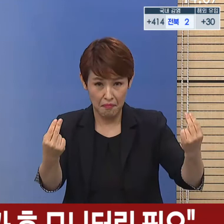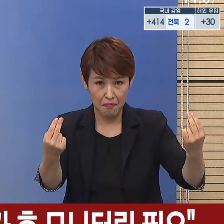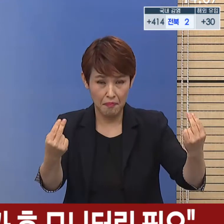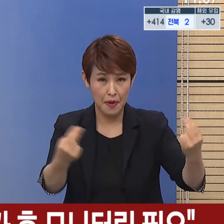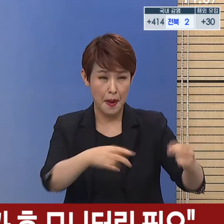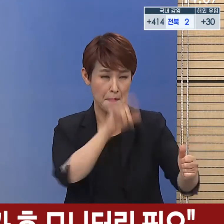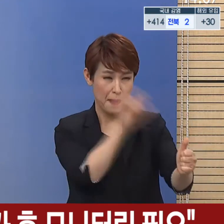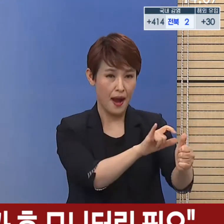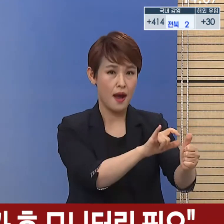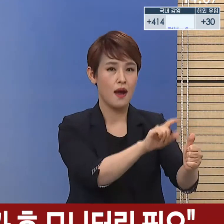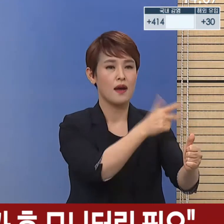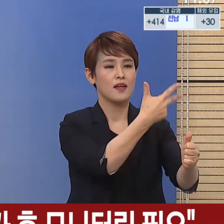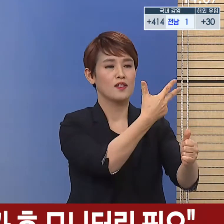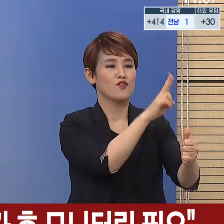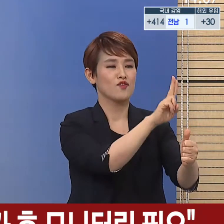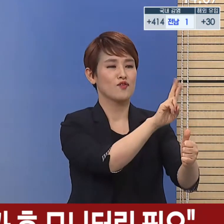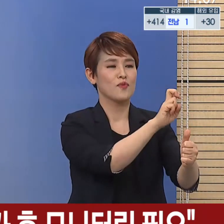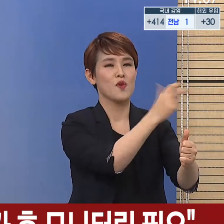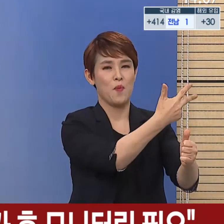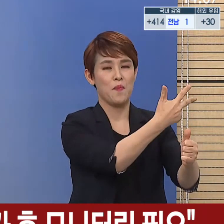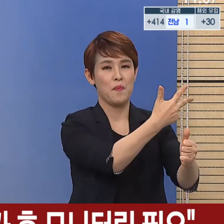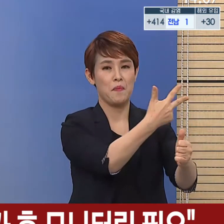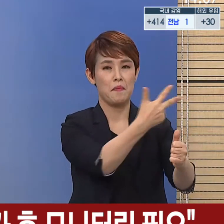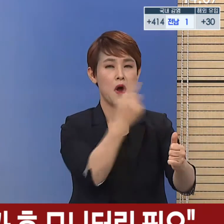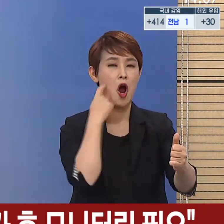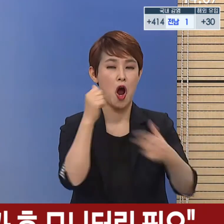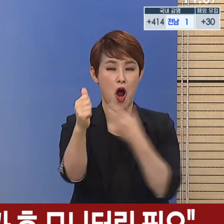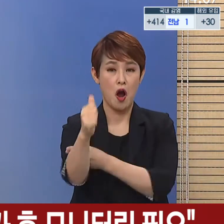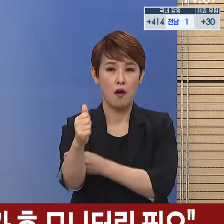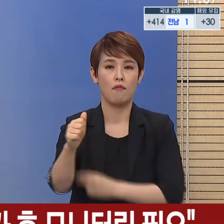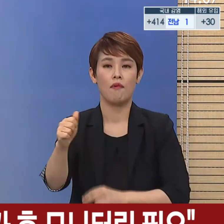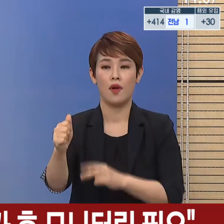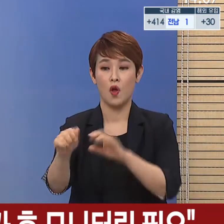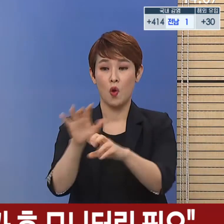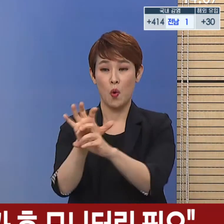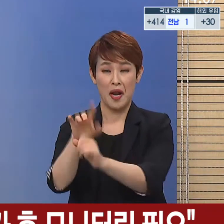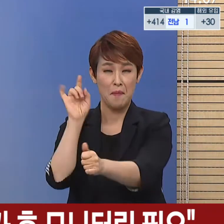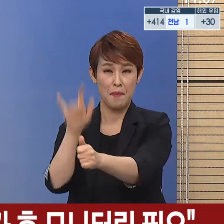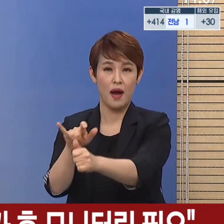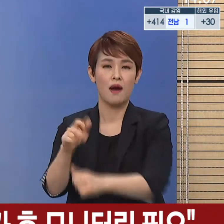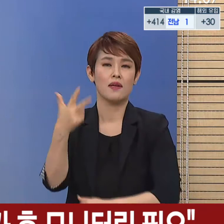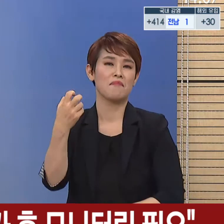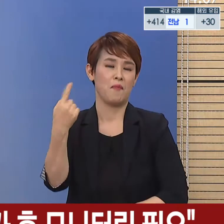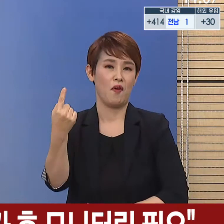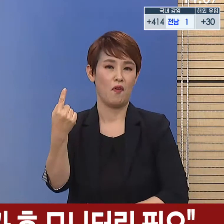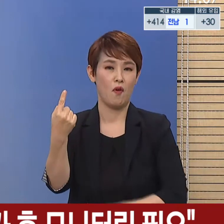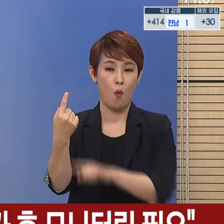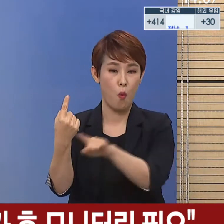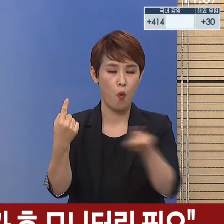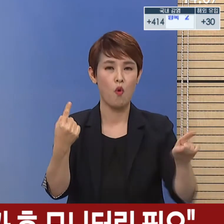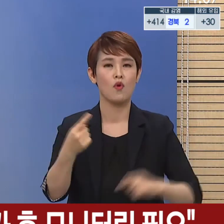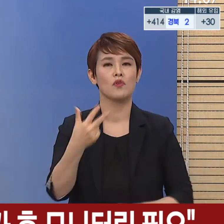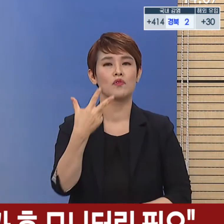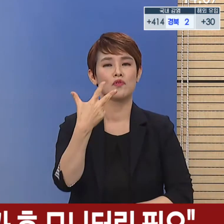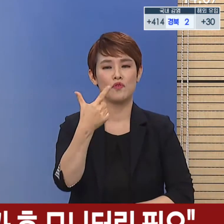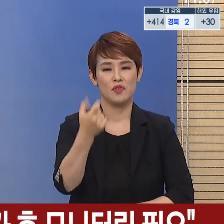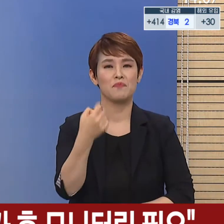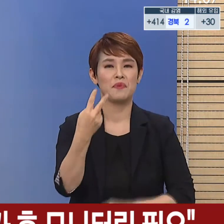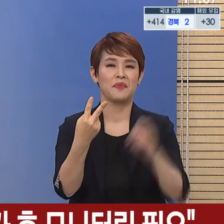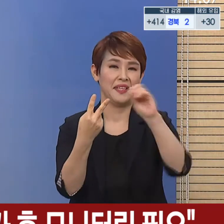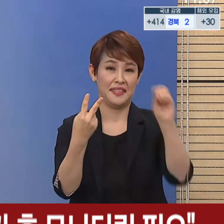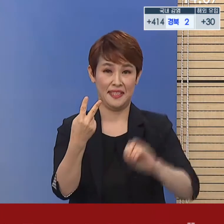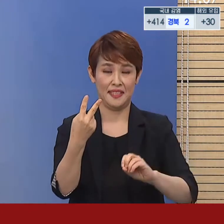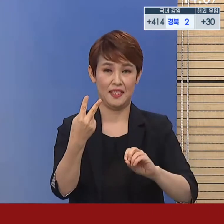백신군 27명, 대조군 71명이 각각 발생하여 약 62%로 나타났으며